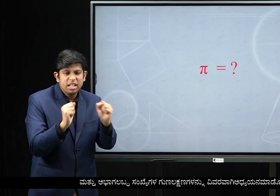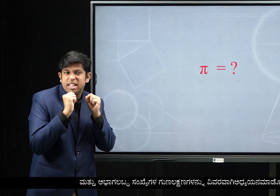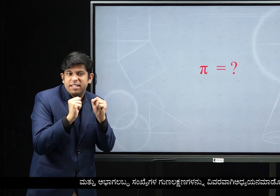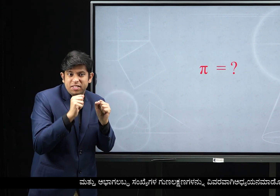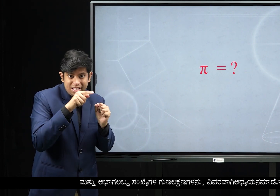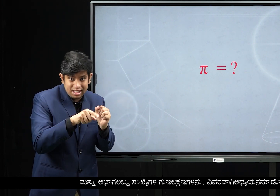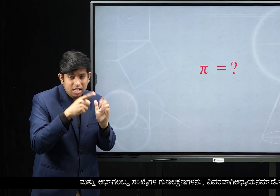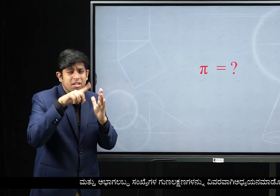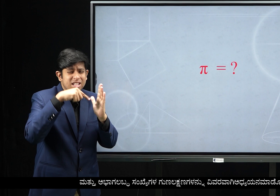ಮಾಡೋಣ.